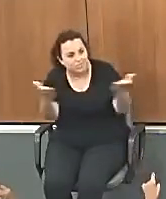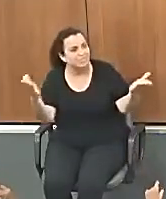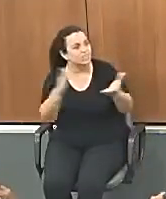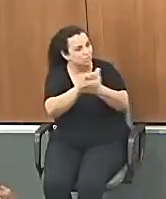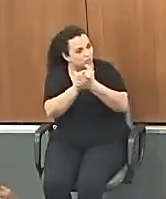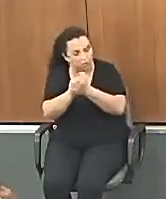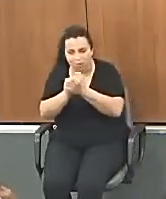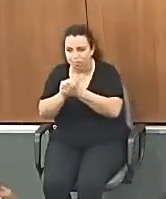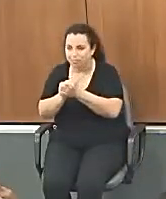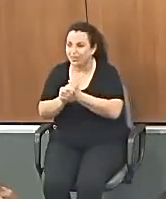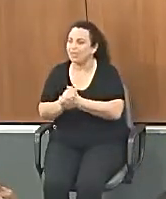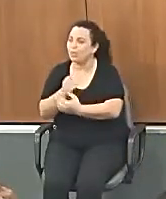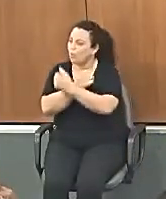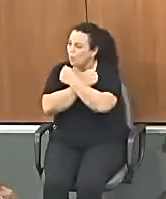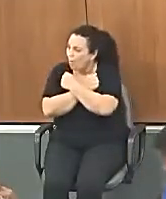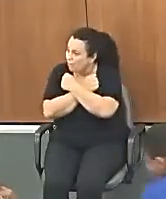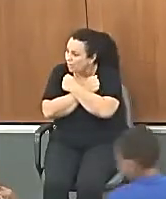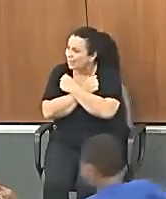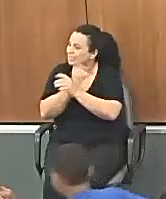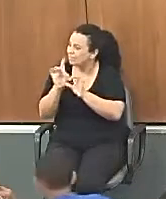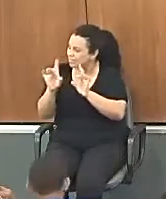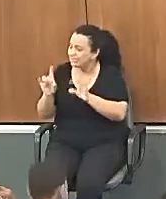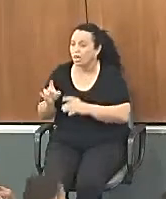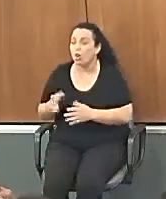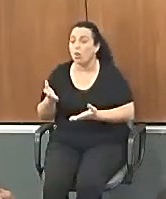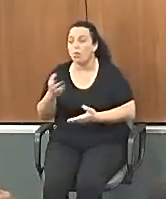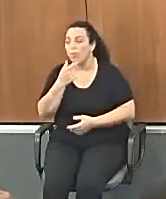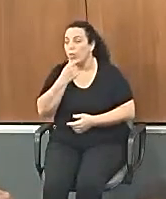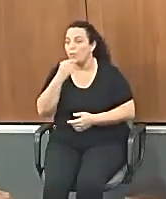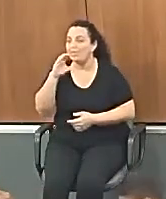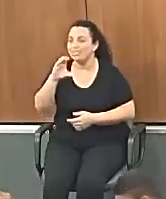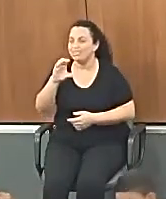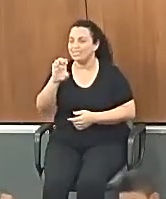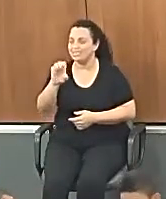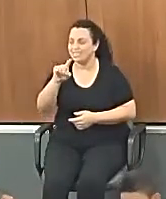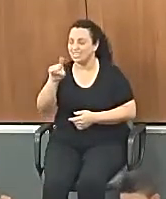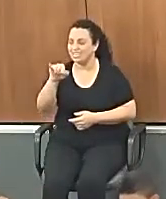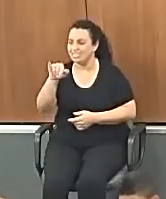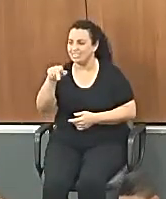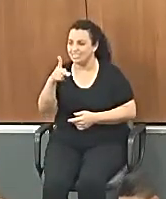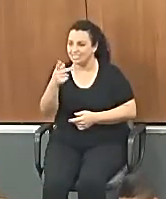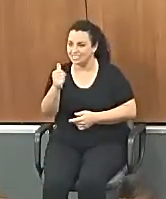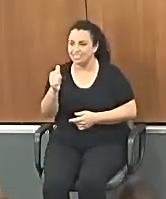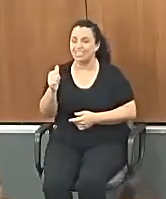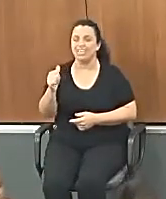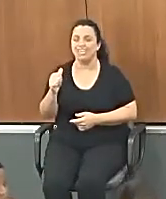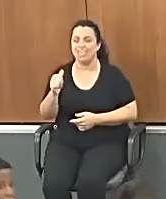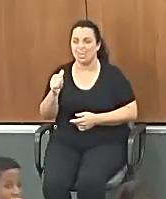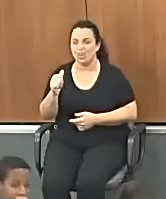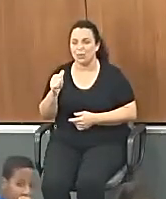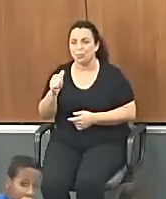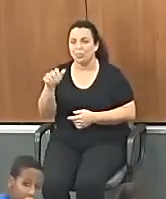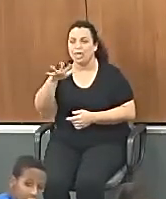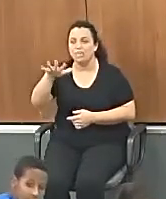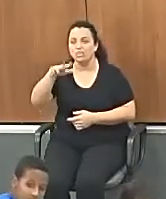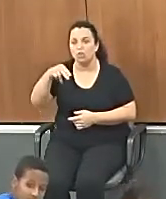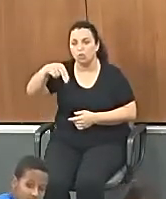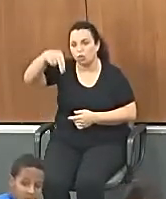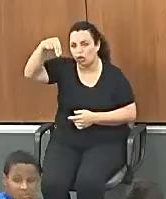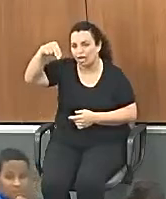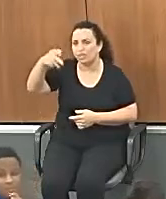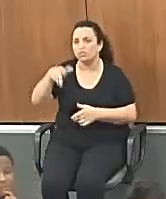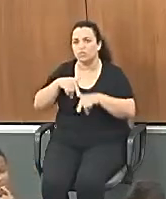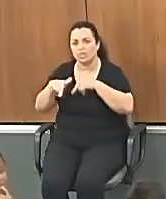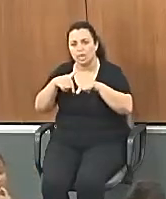aqui quero deixar um abraço especial para o cesinha né nós grande companheiro sesa da autoescola região noroeste faz um trabalho belíssimo